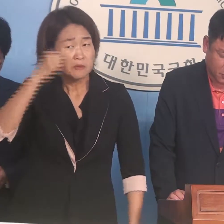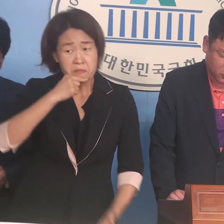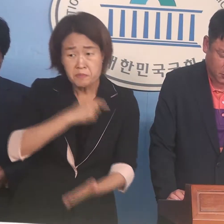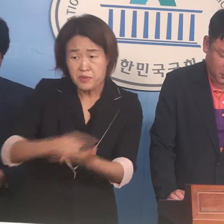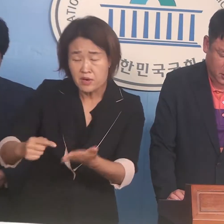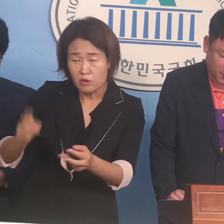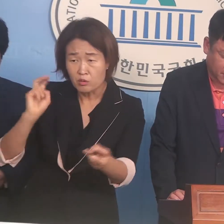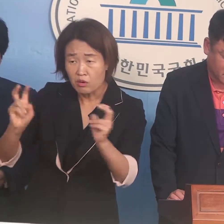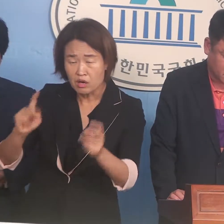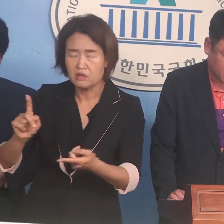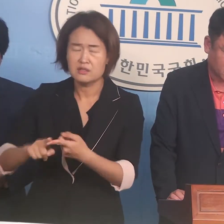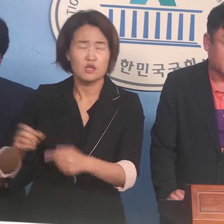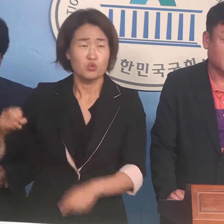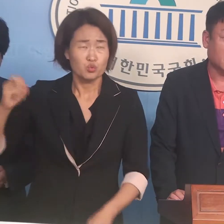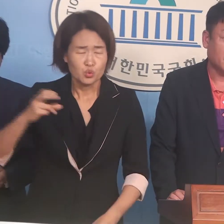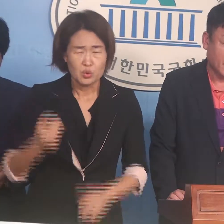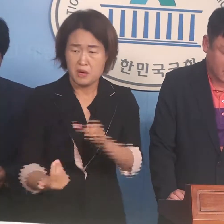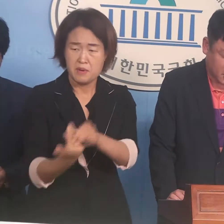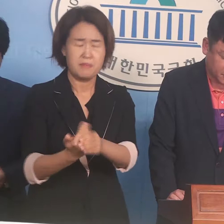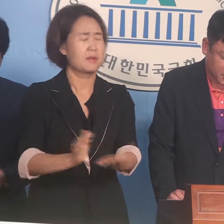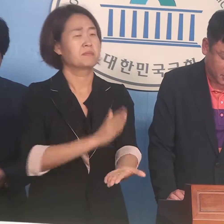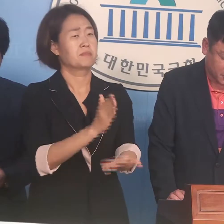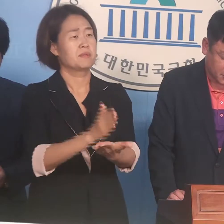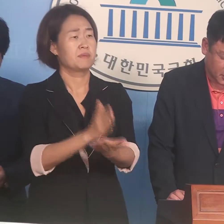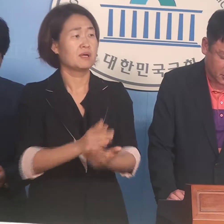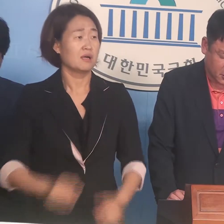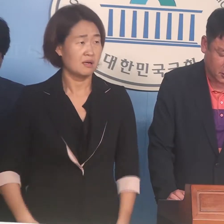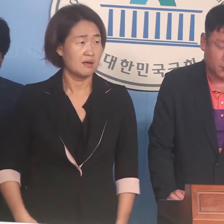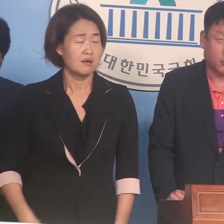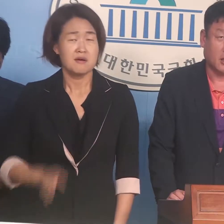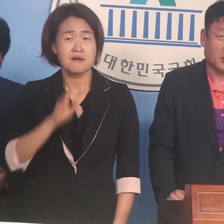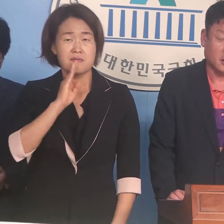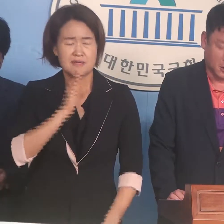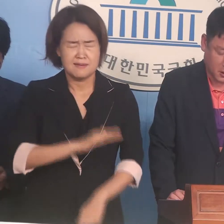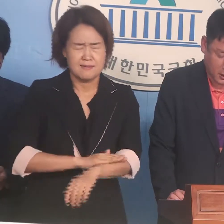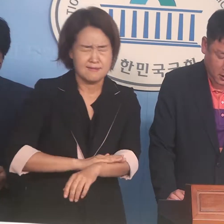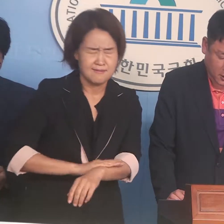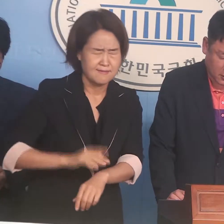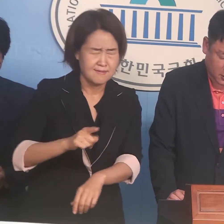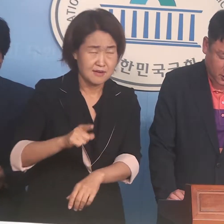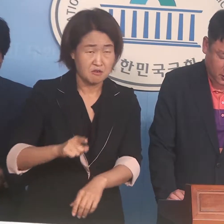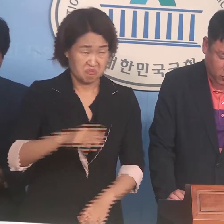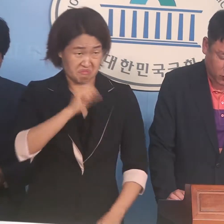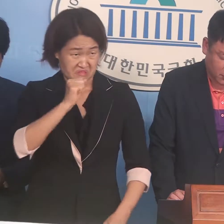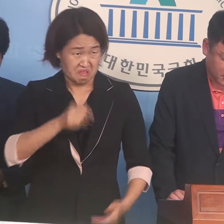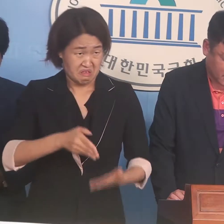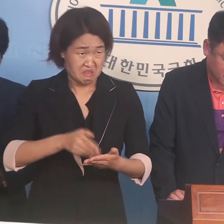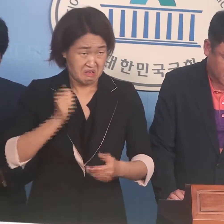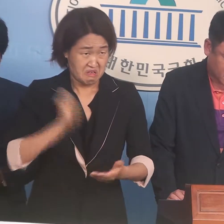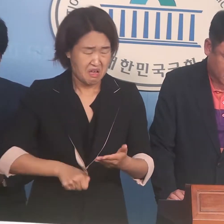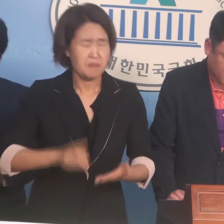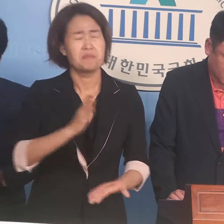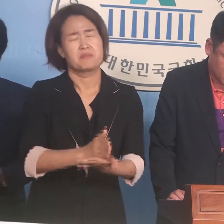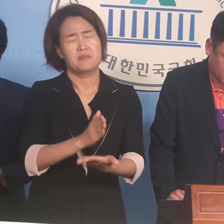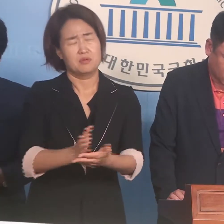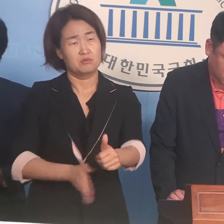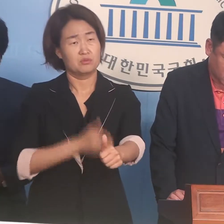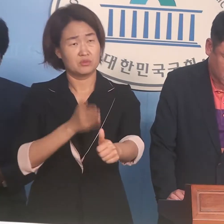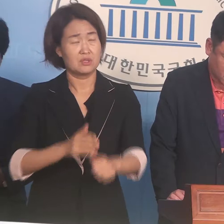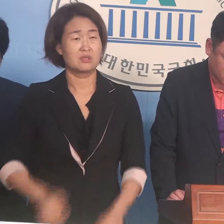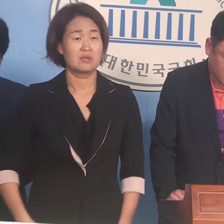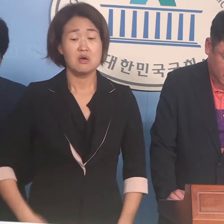대한 피해 구제 및 재발 방지 대책 없는 기업결합심사의 성의를 불허할 것을 강력하게 촉구합니다.